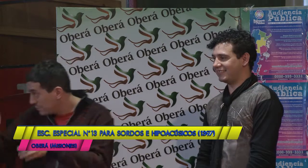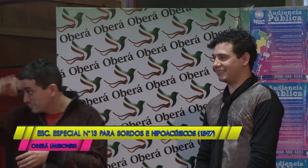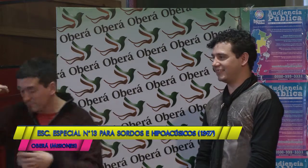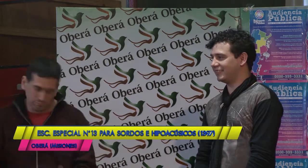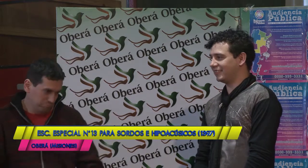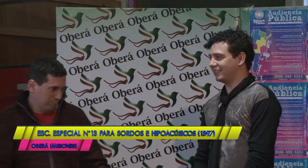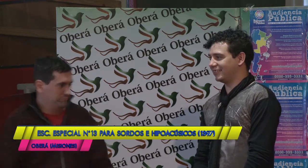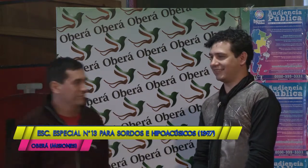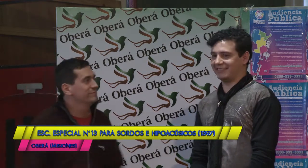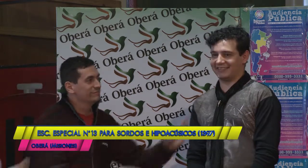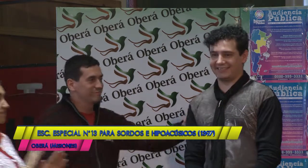Daniel. Darío.